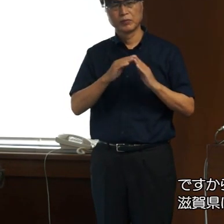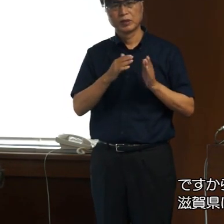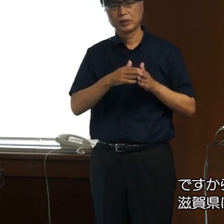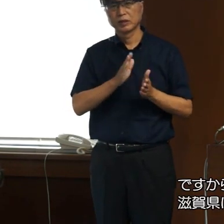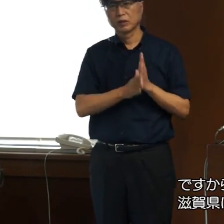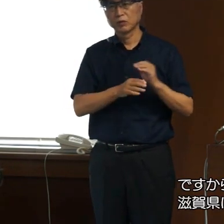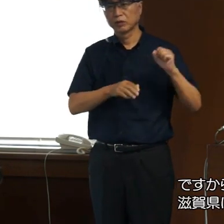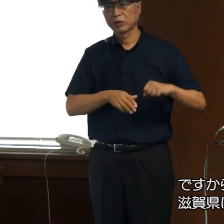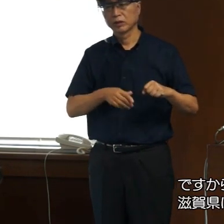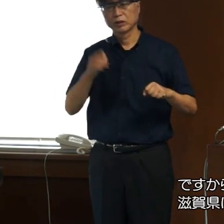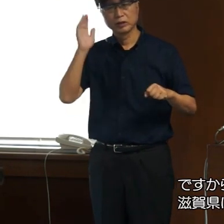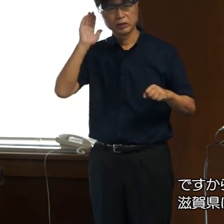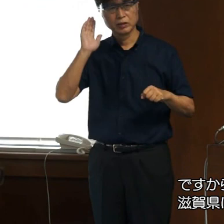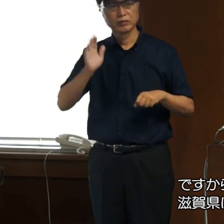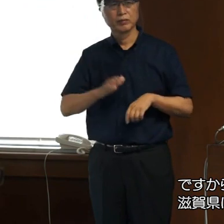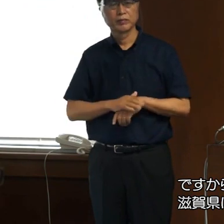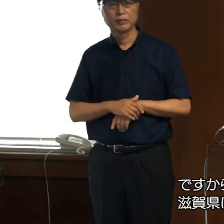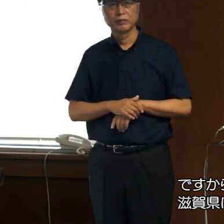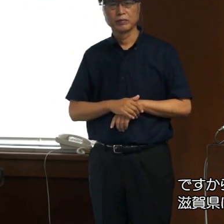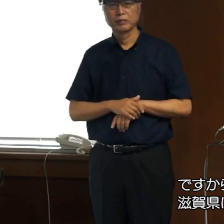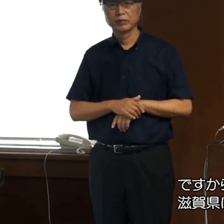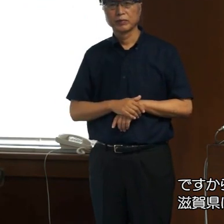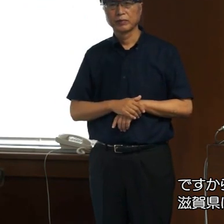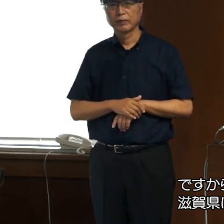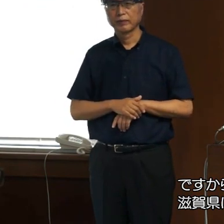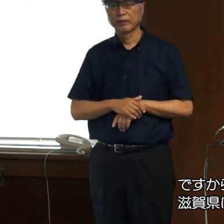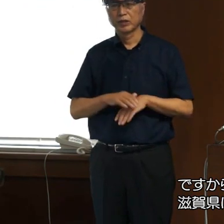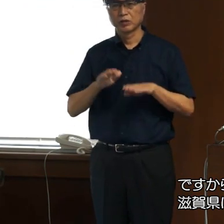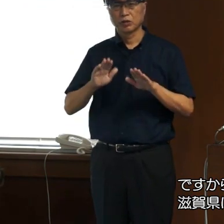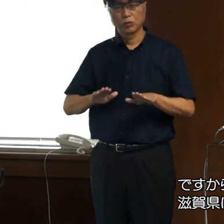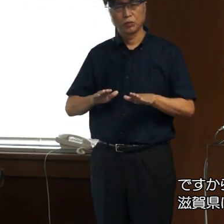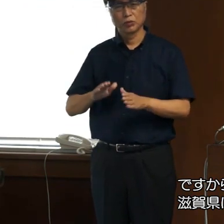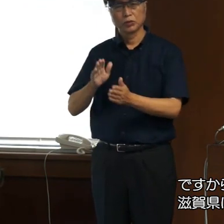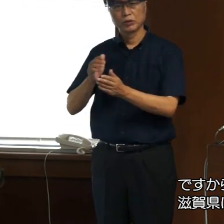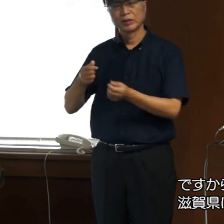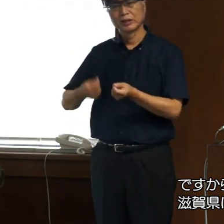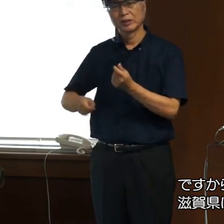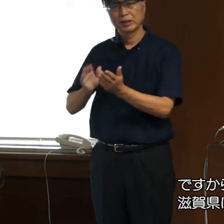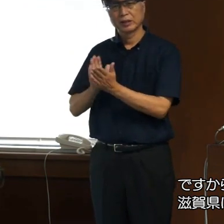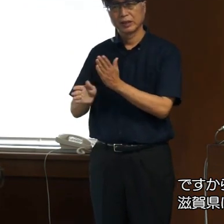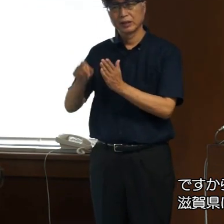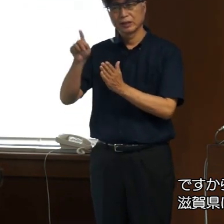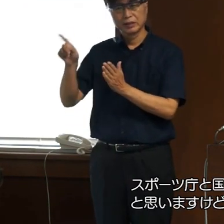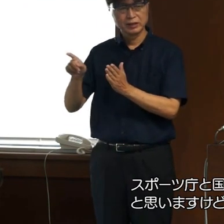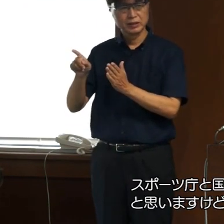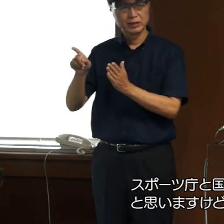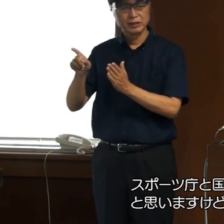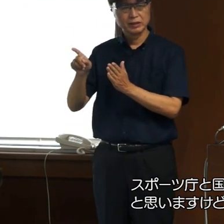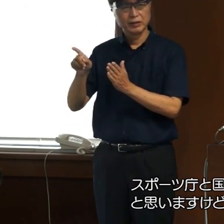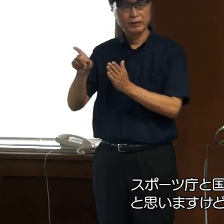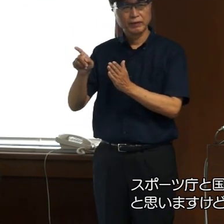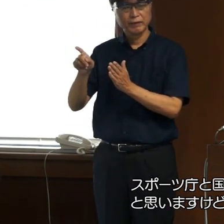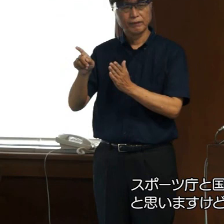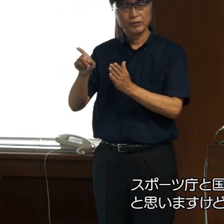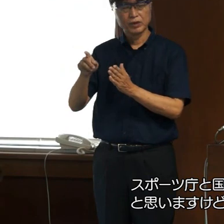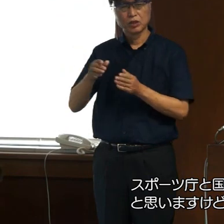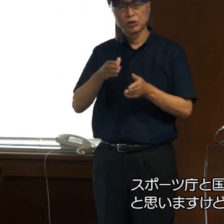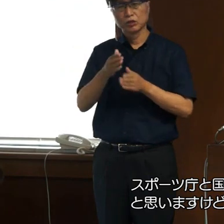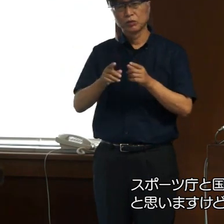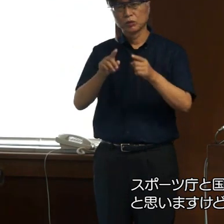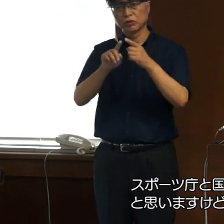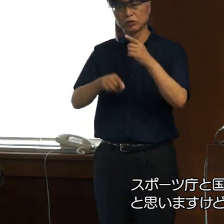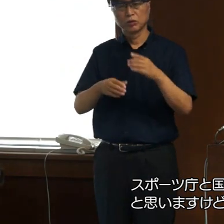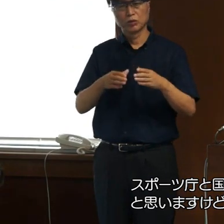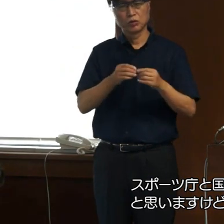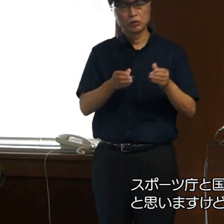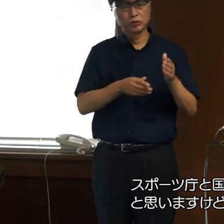ですからちょうど今日滋賀県同じチームがスポーツ庁と国スポ協